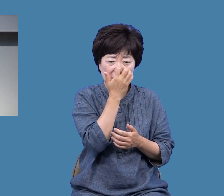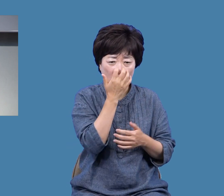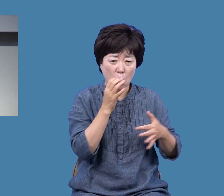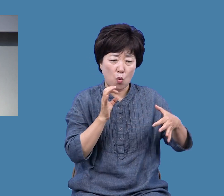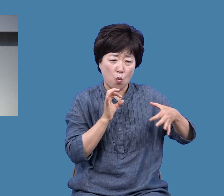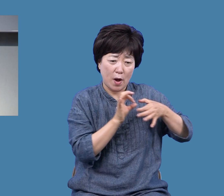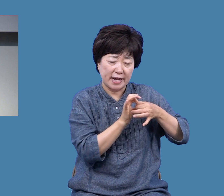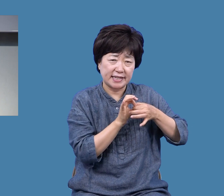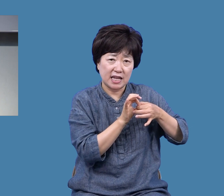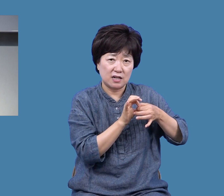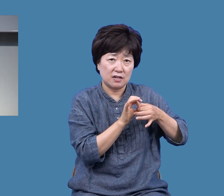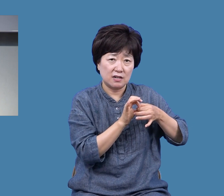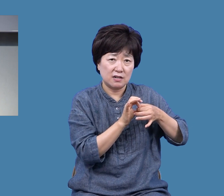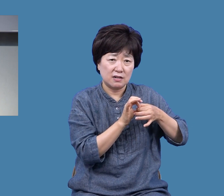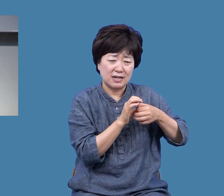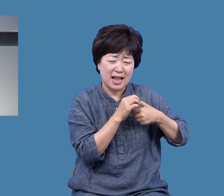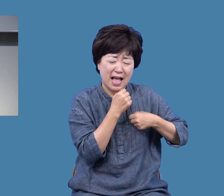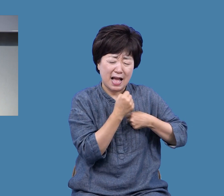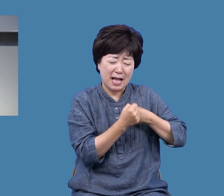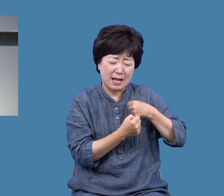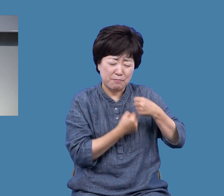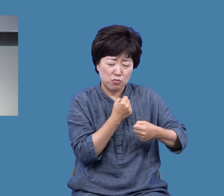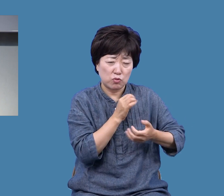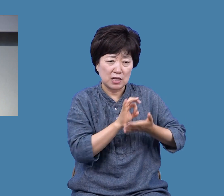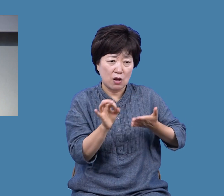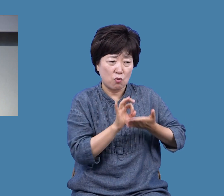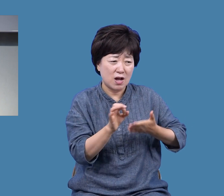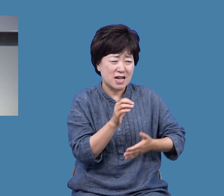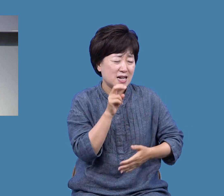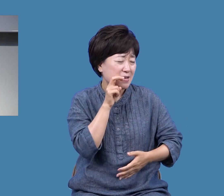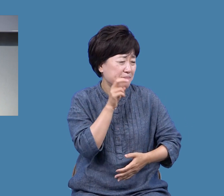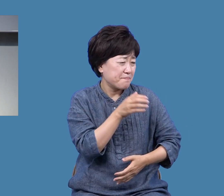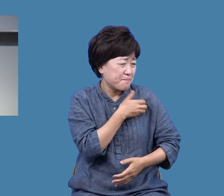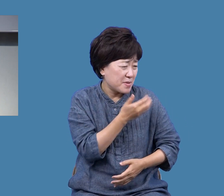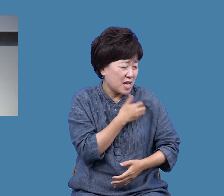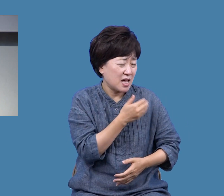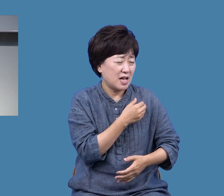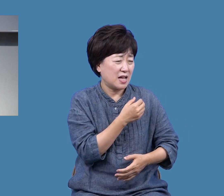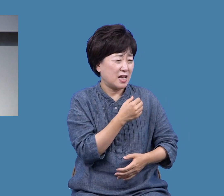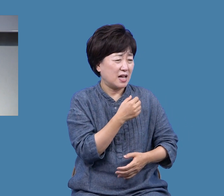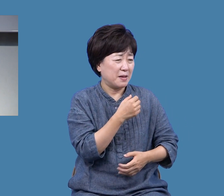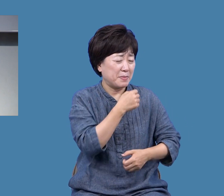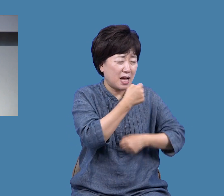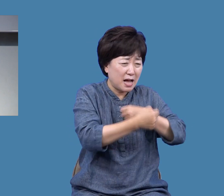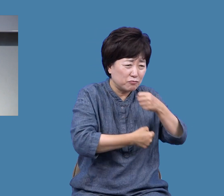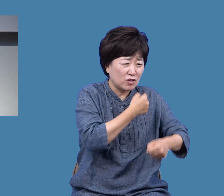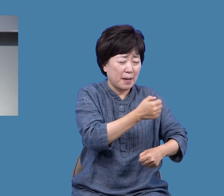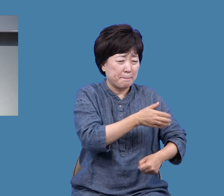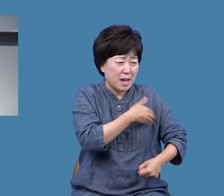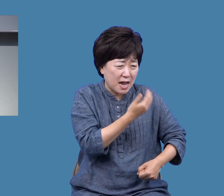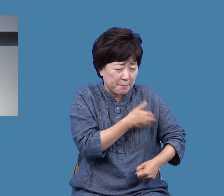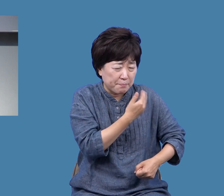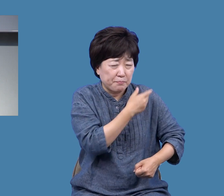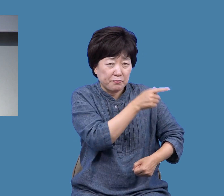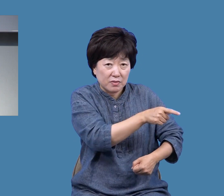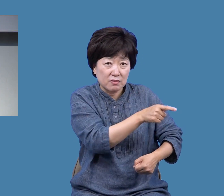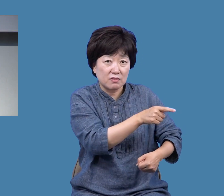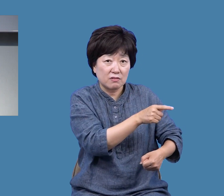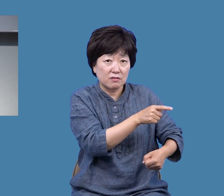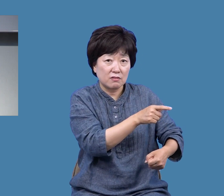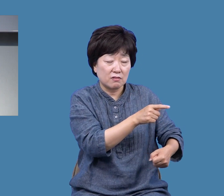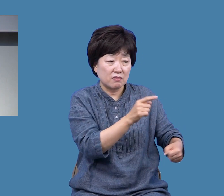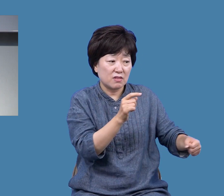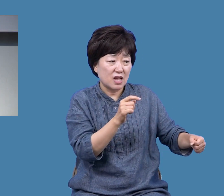성관계를 함부로 사용하는, 음란하게 사용하는 사람들은 그 관계를 맺은 창녀와 한 몸으로